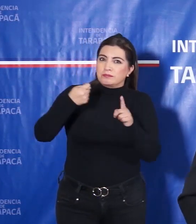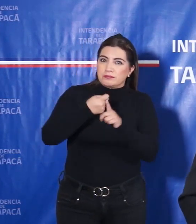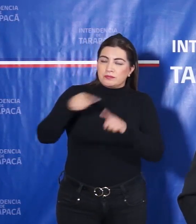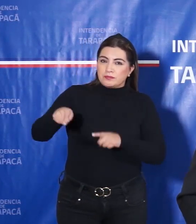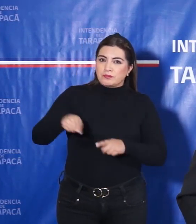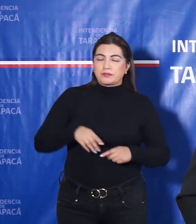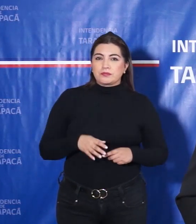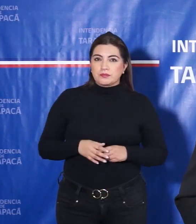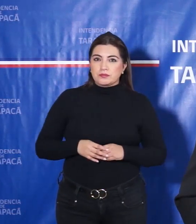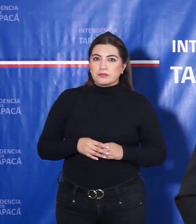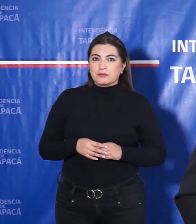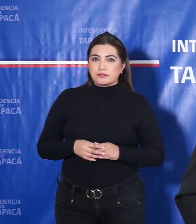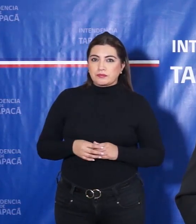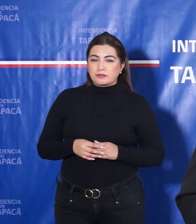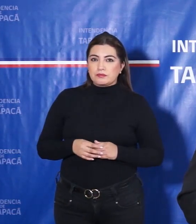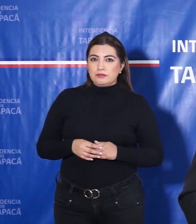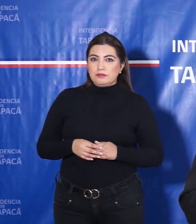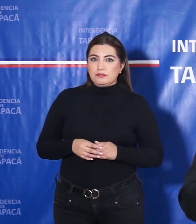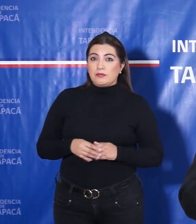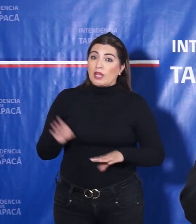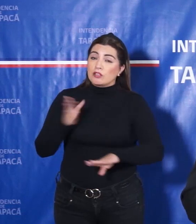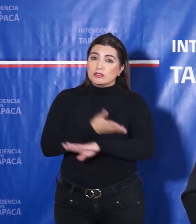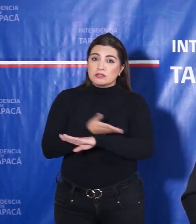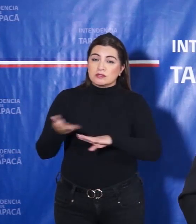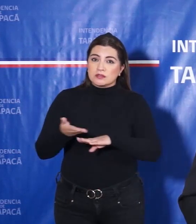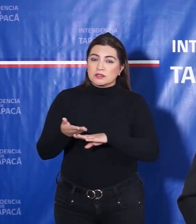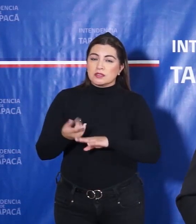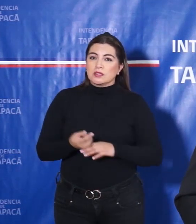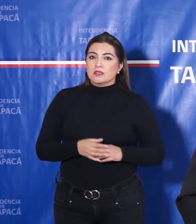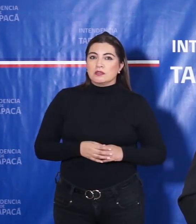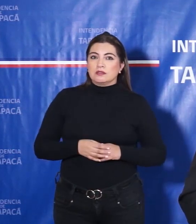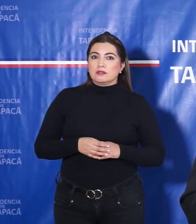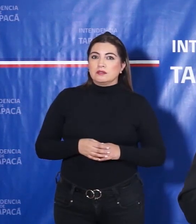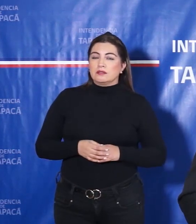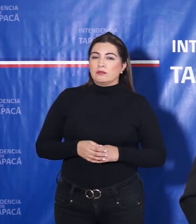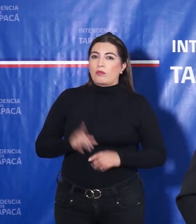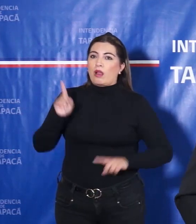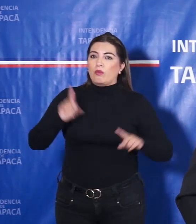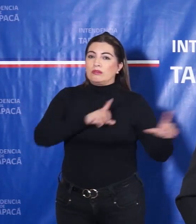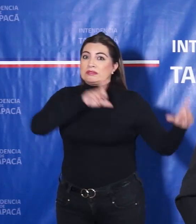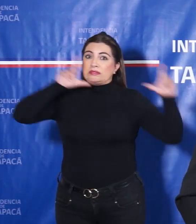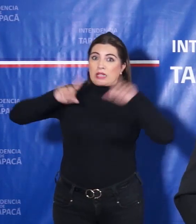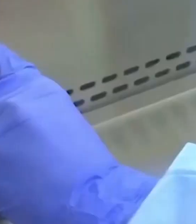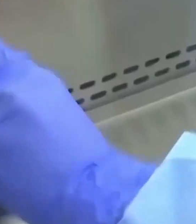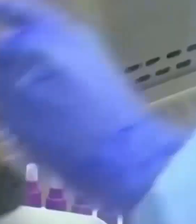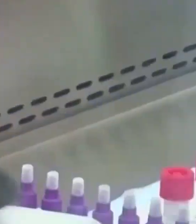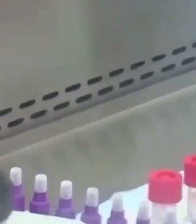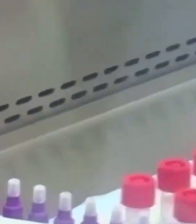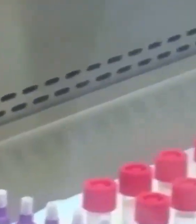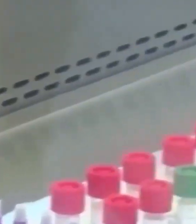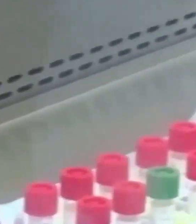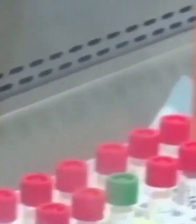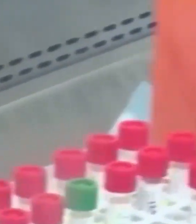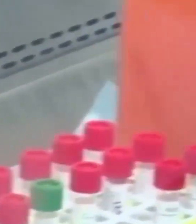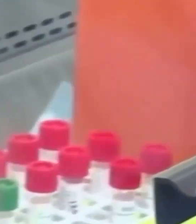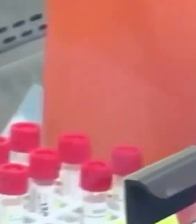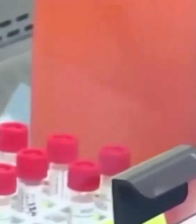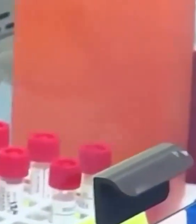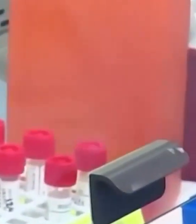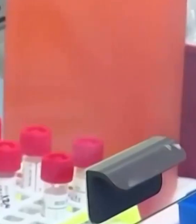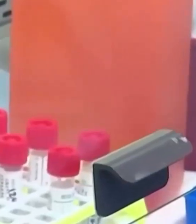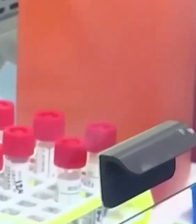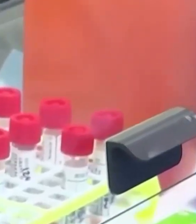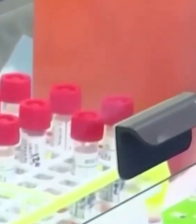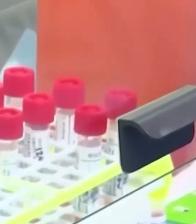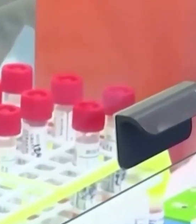esta, digamos, de los servicios y estando, digamos, expuestos eventualmente a contagio. Los test